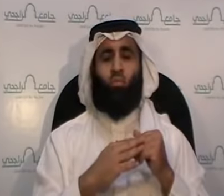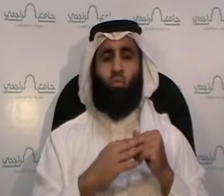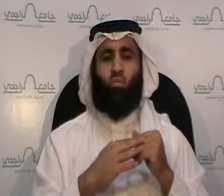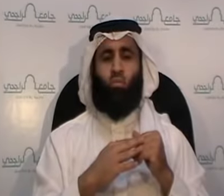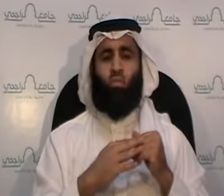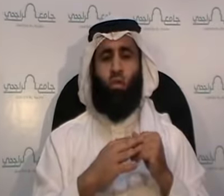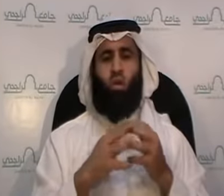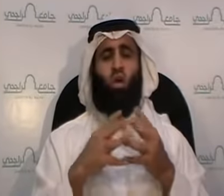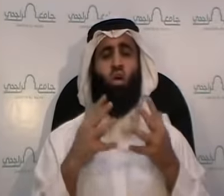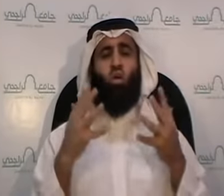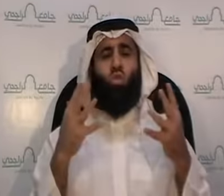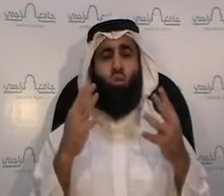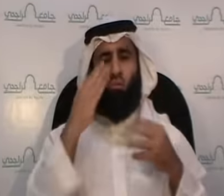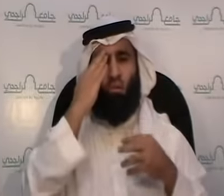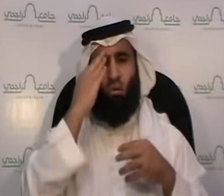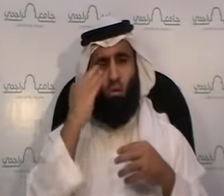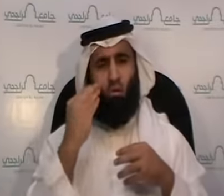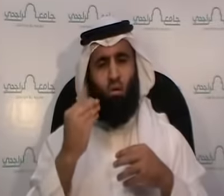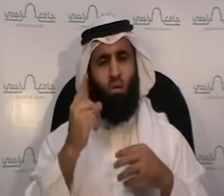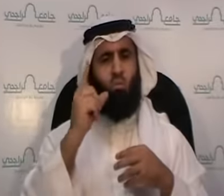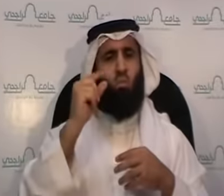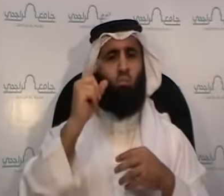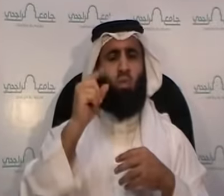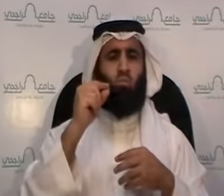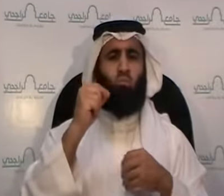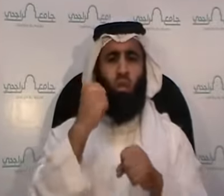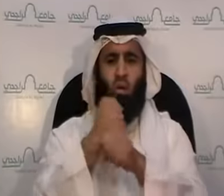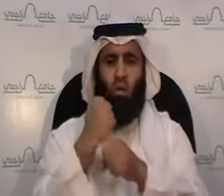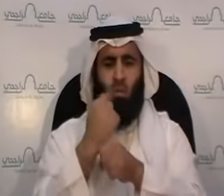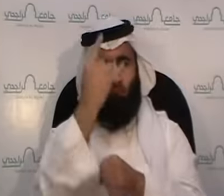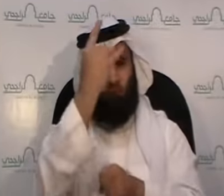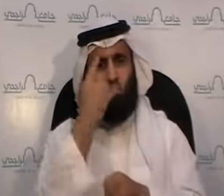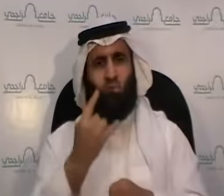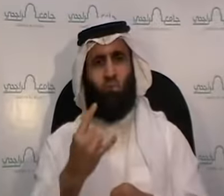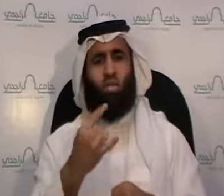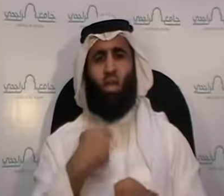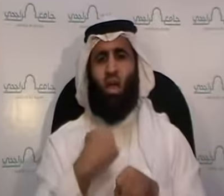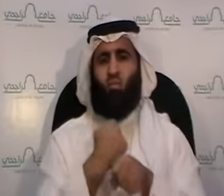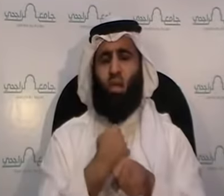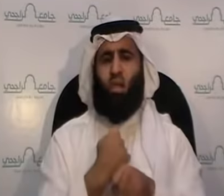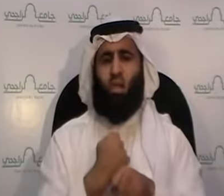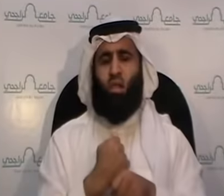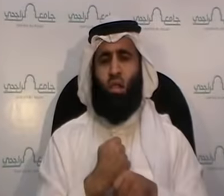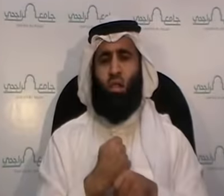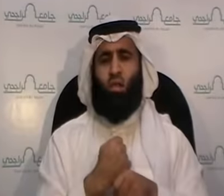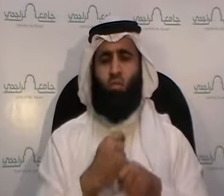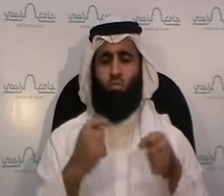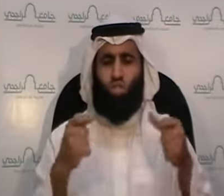الأعم الأخلاق الرفيعة والخصال الحميدة، مجتمع بفضل الله يحمل